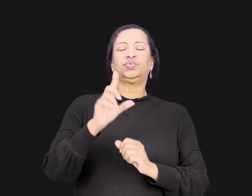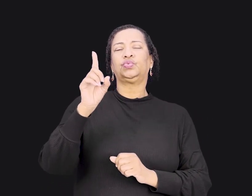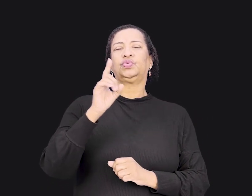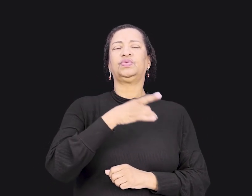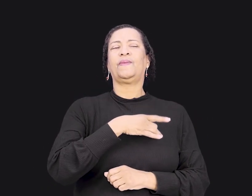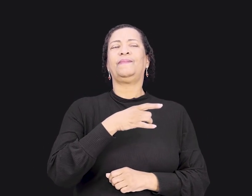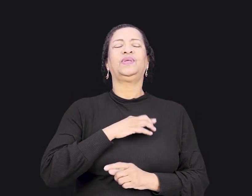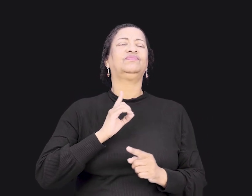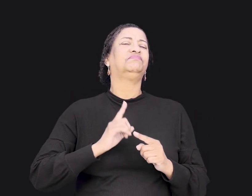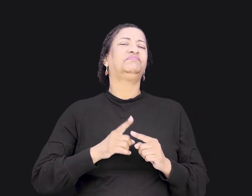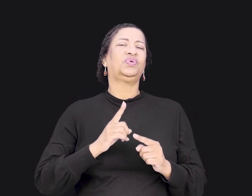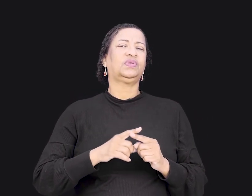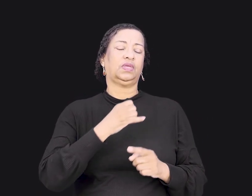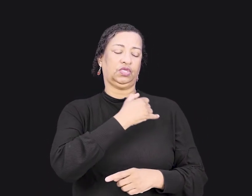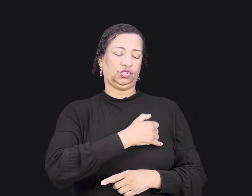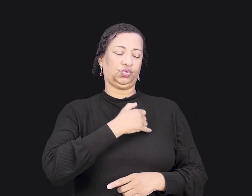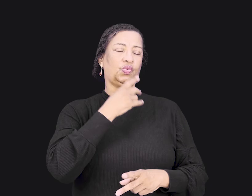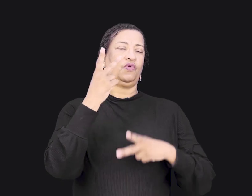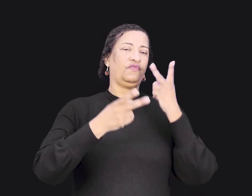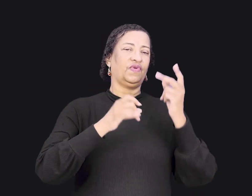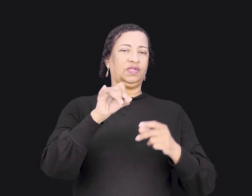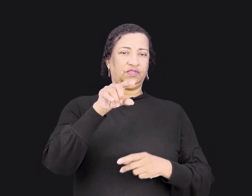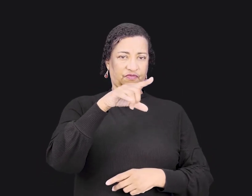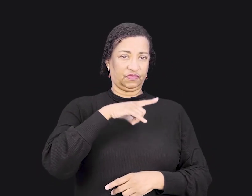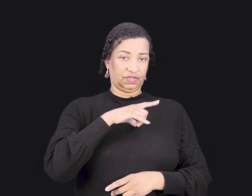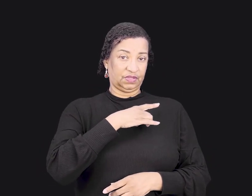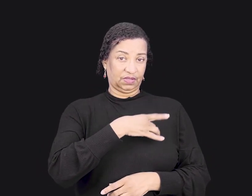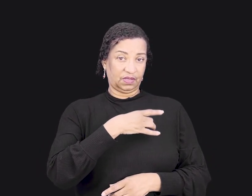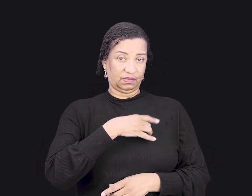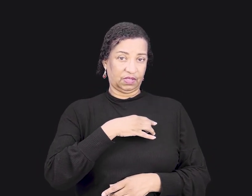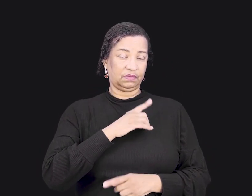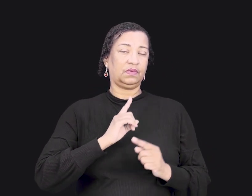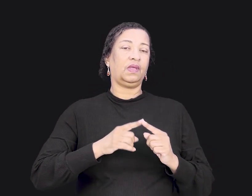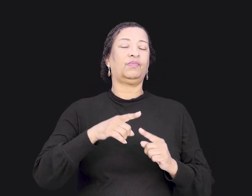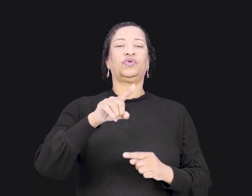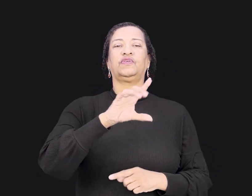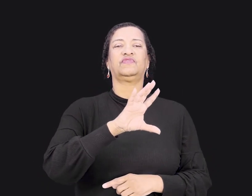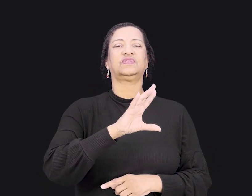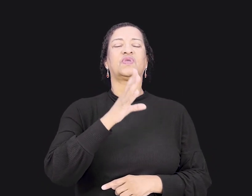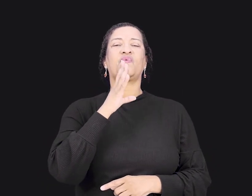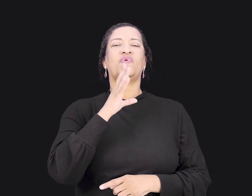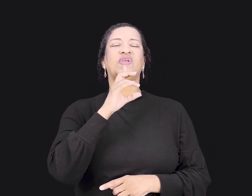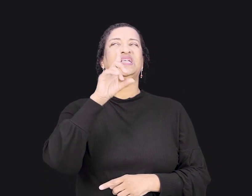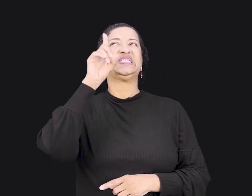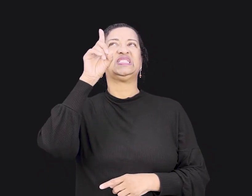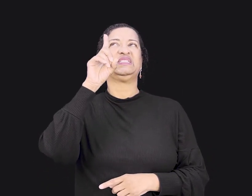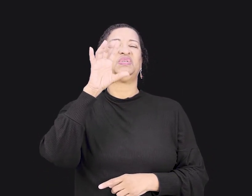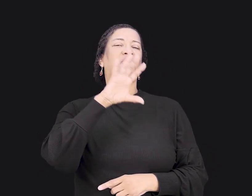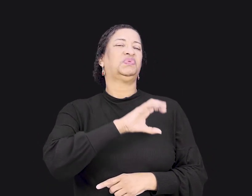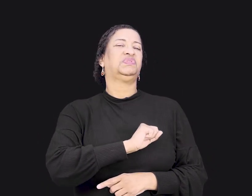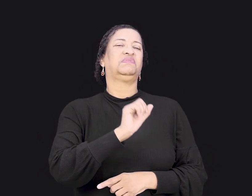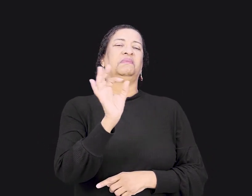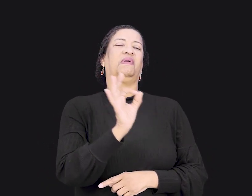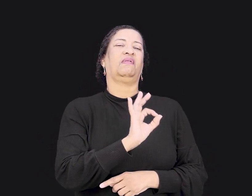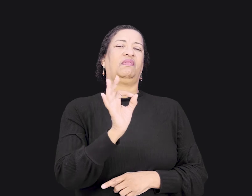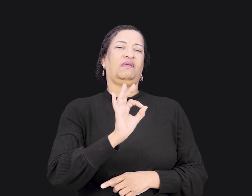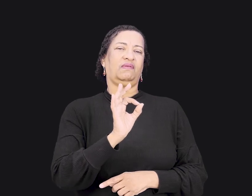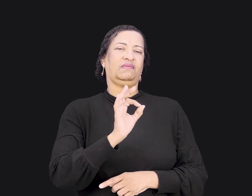medo? João afirma que se você tem medo, quer dizer que você não conhece e nem ama a Deus. Você não acha que é isso o que João quer